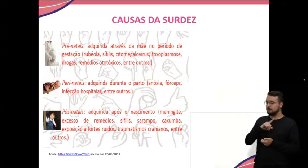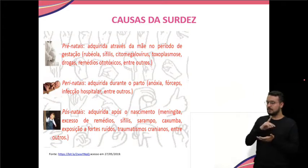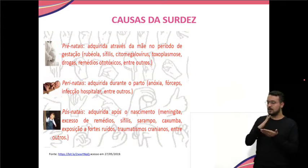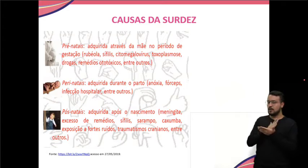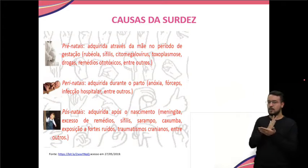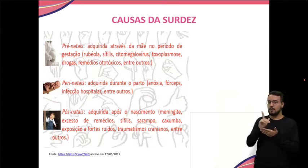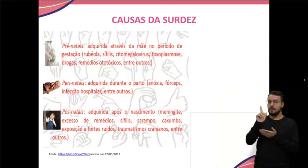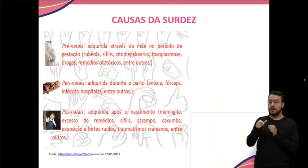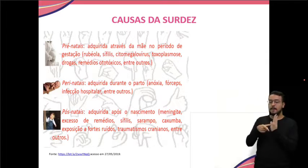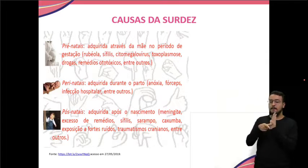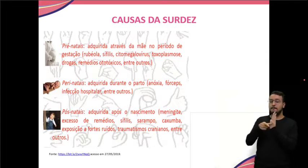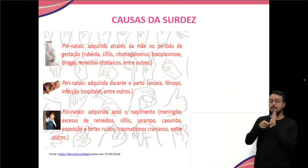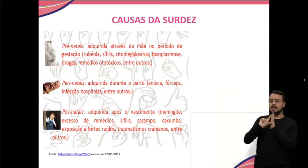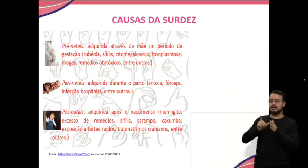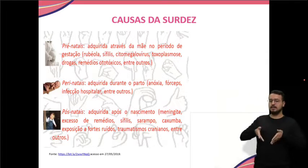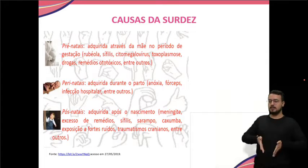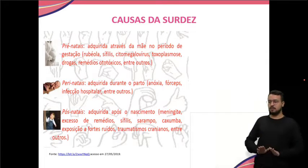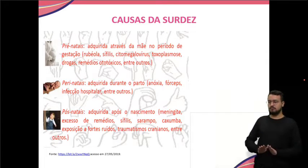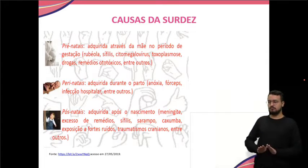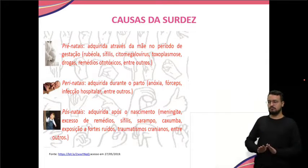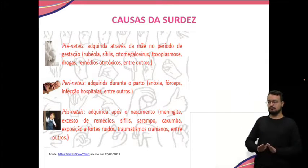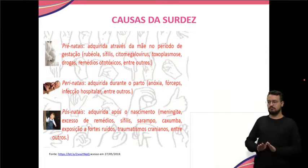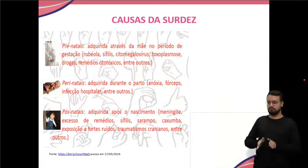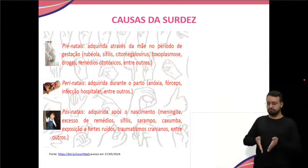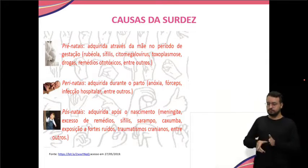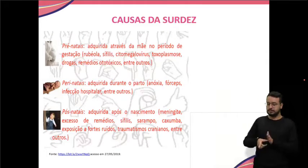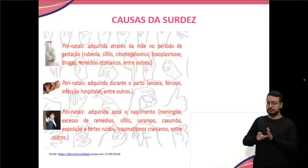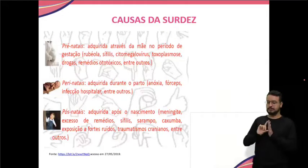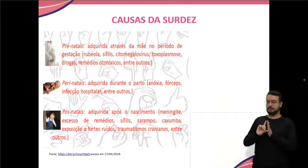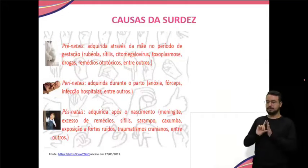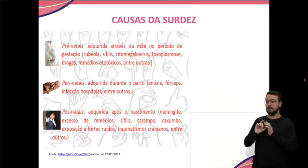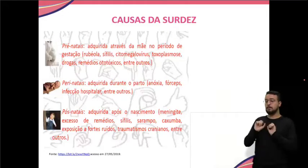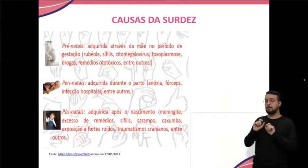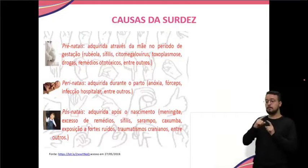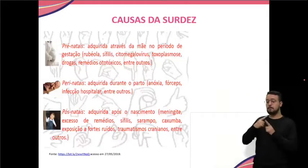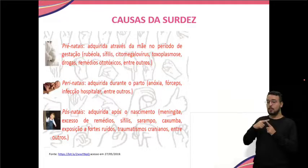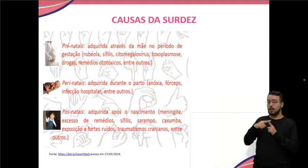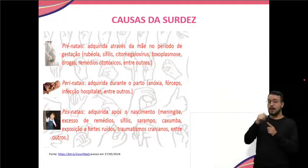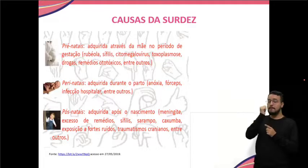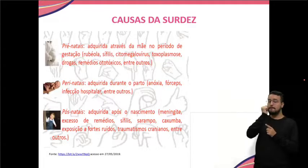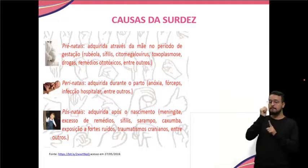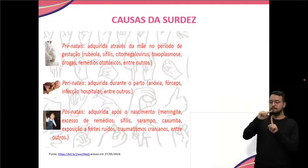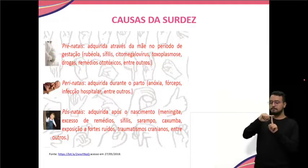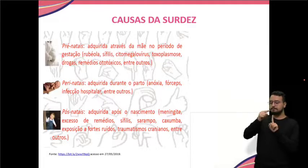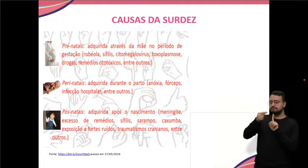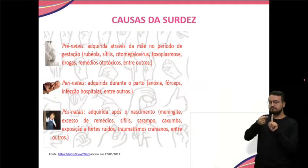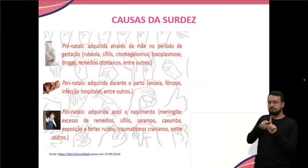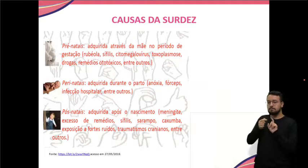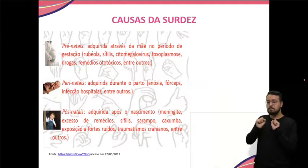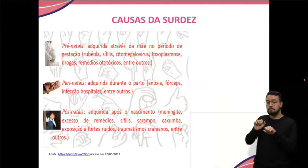pré-natais. Ela pode ser adquirida através da mãe no período de gestação, como, por exemplo, a rubéola,